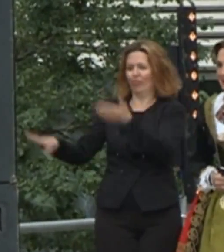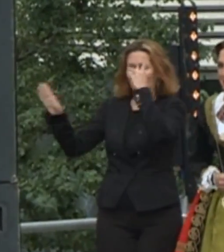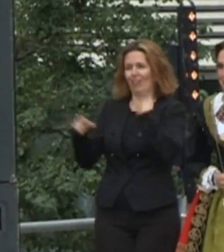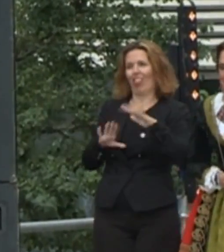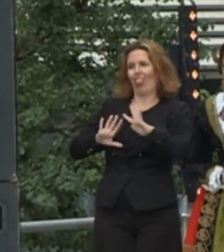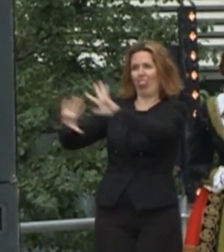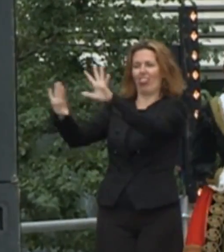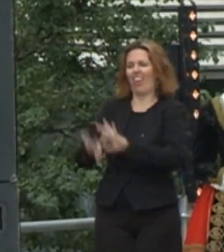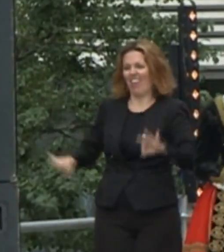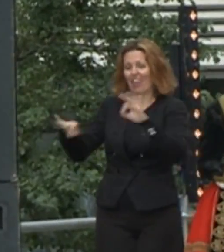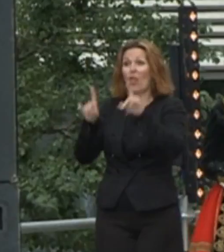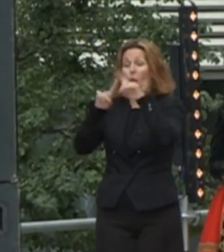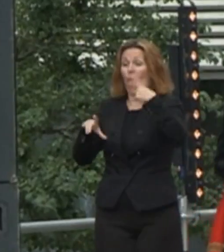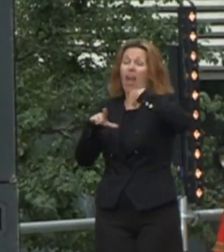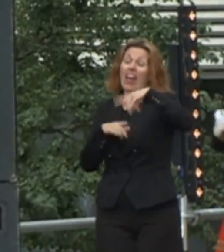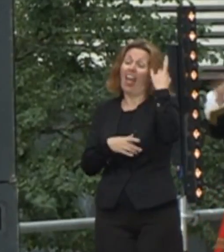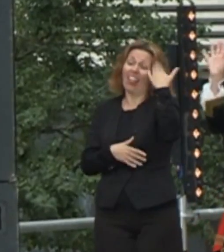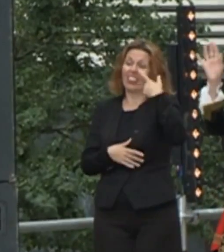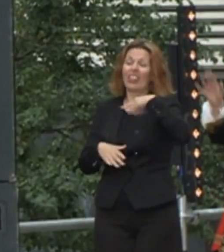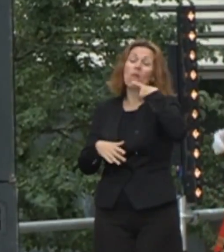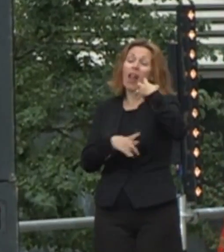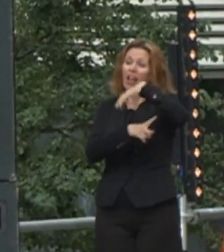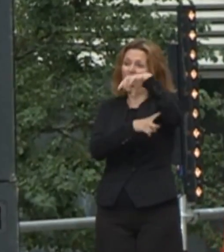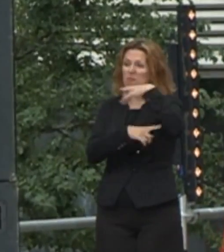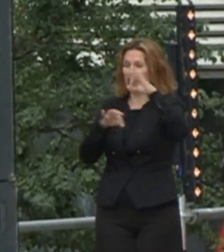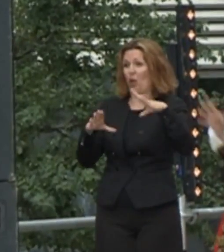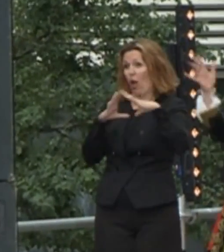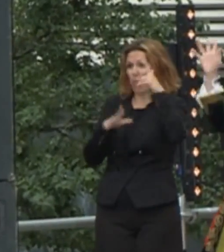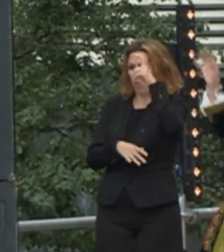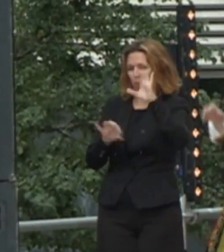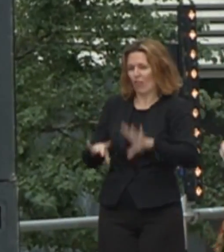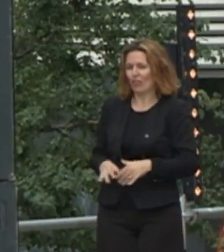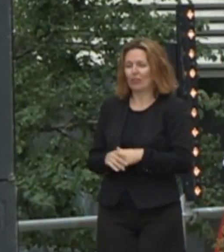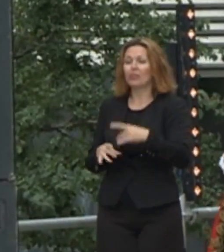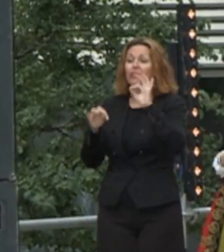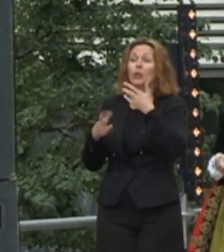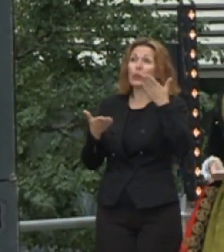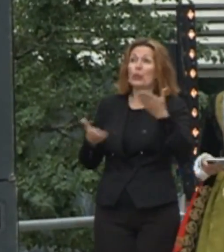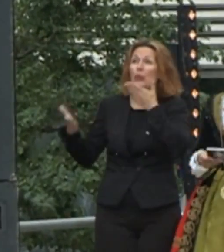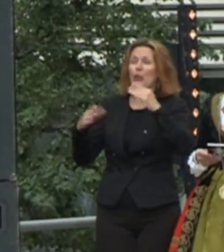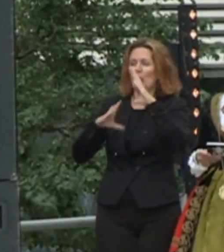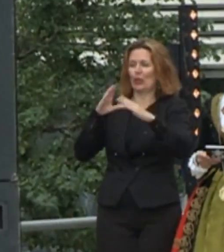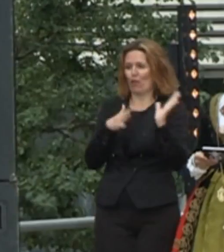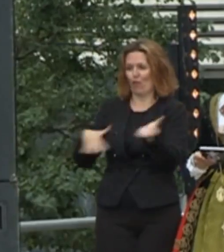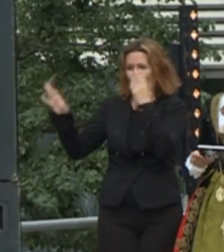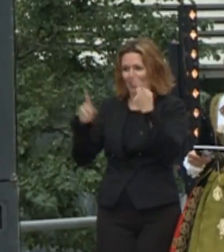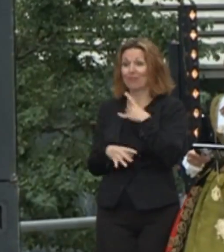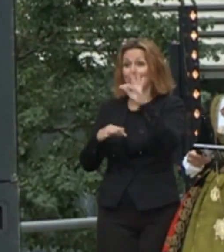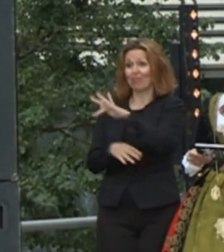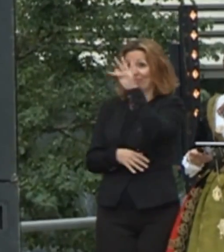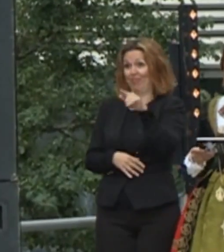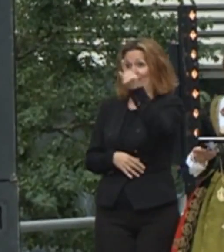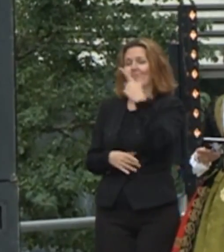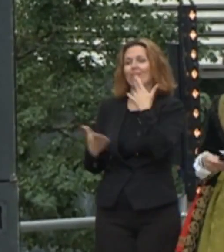Antiguamente desde las torres de los campanarios de los pueblos. Tente nulo, tente tú. Se irá, será seguro. Adelante, el